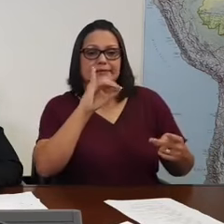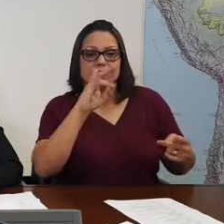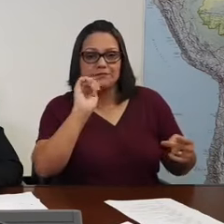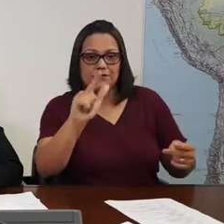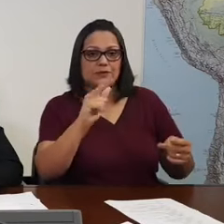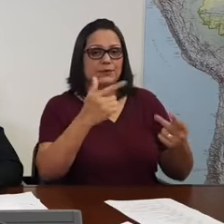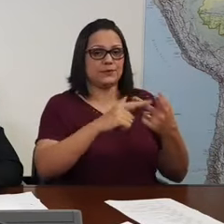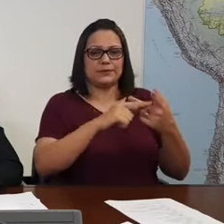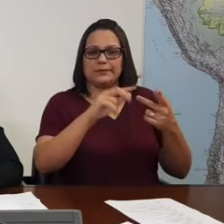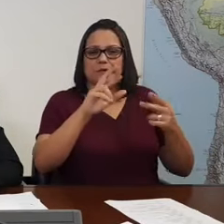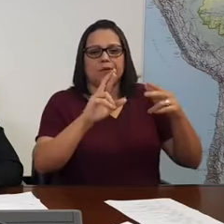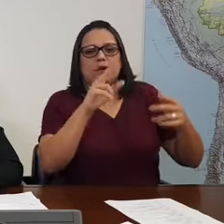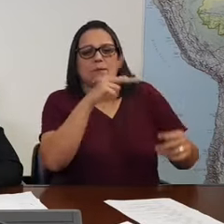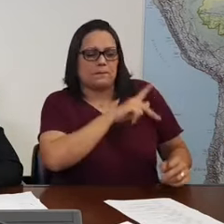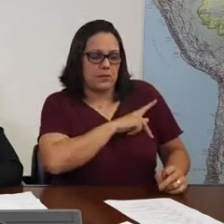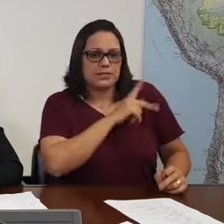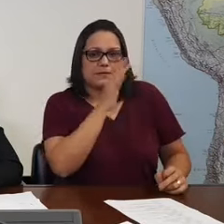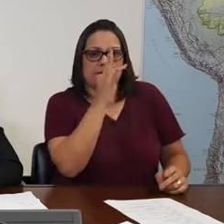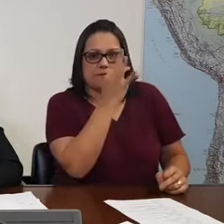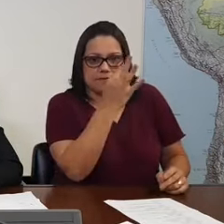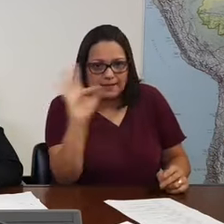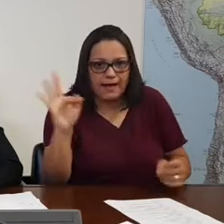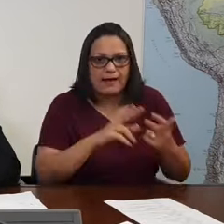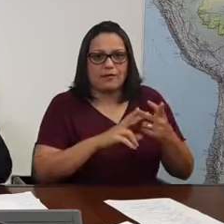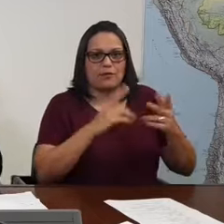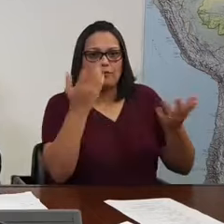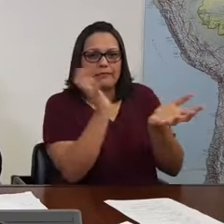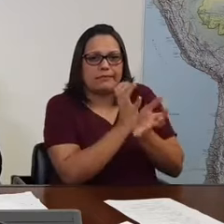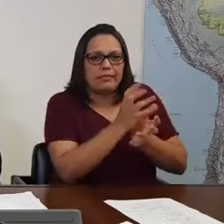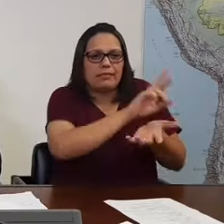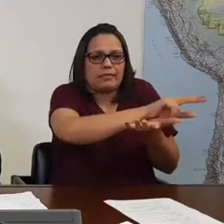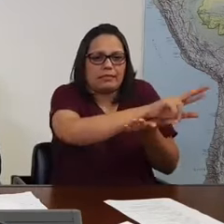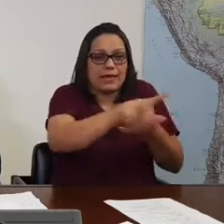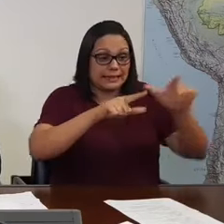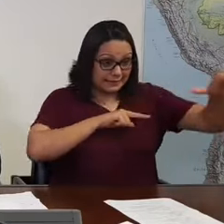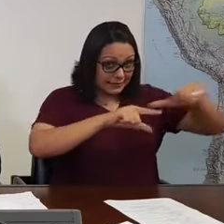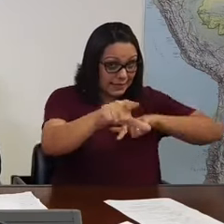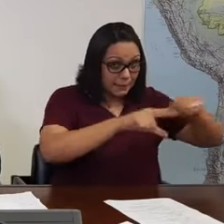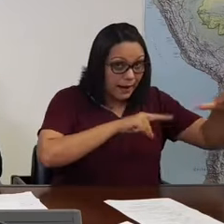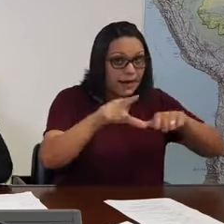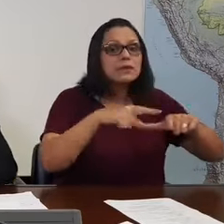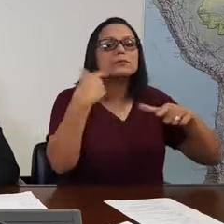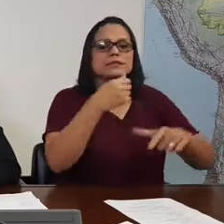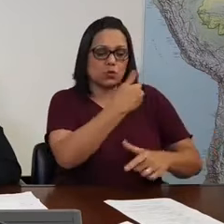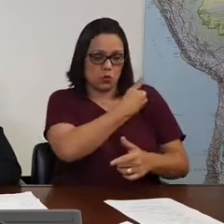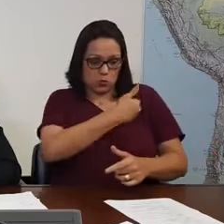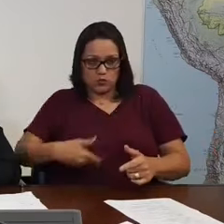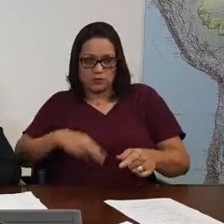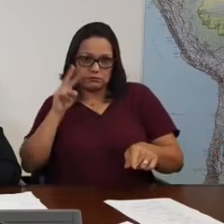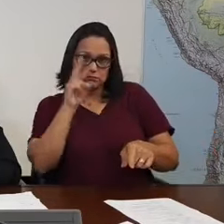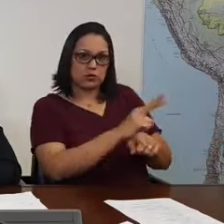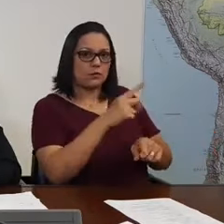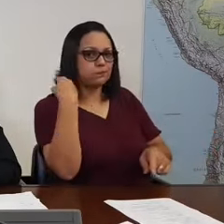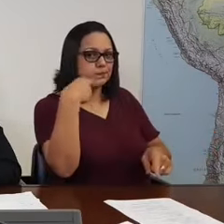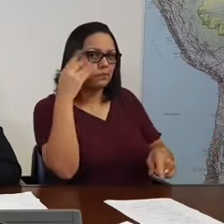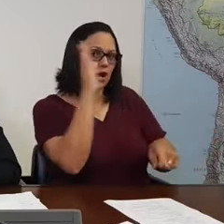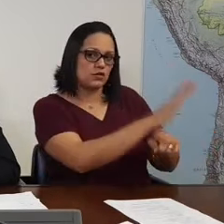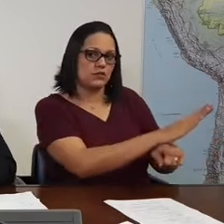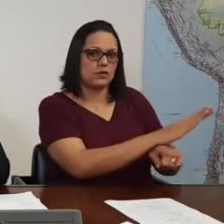federais, rodoviários, guardas municipais, quando tiverem no exercício da função, que eles tenham a proteção jurídica do Estado para que eles não fiquem tão